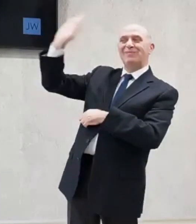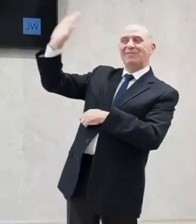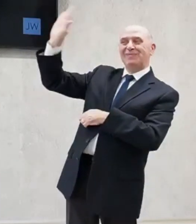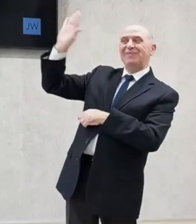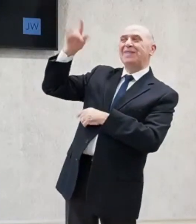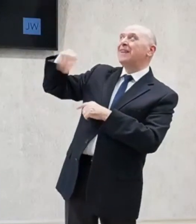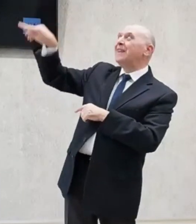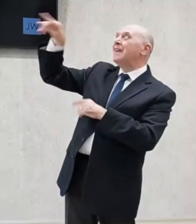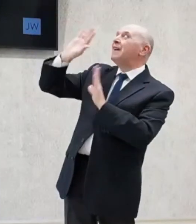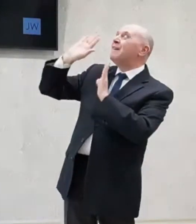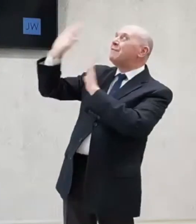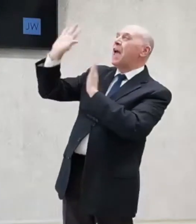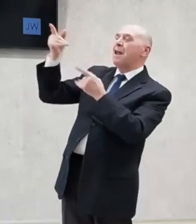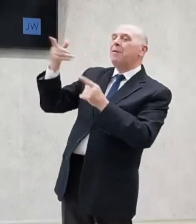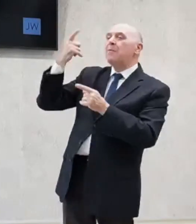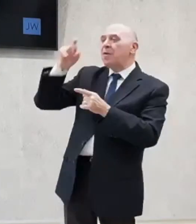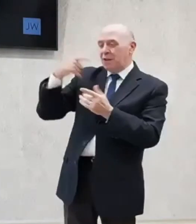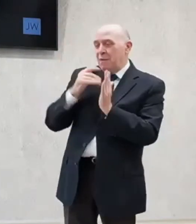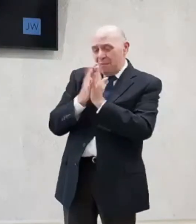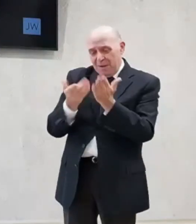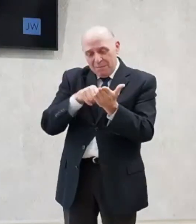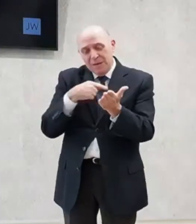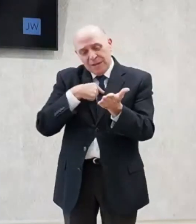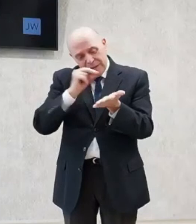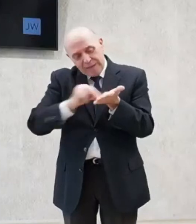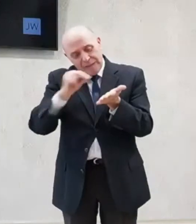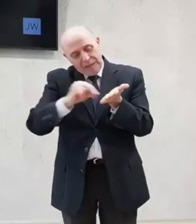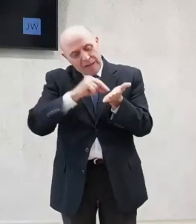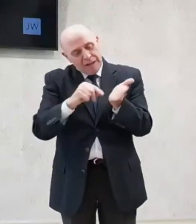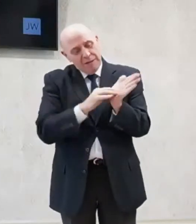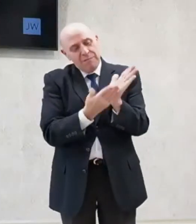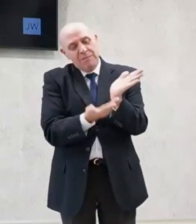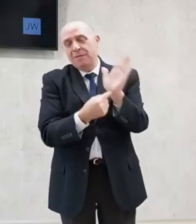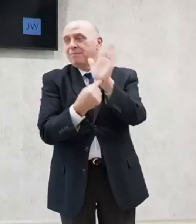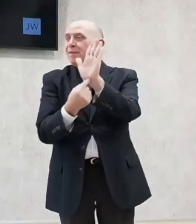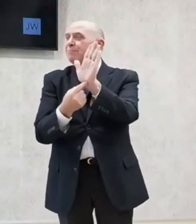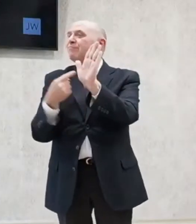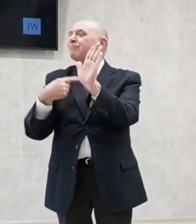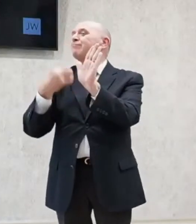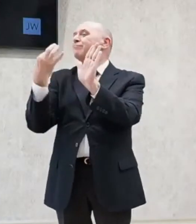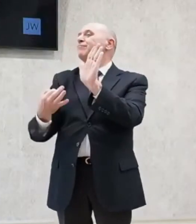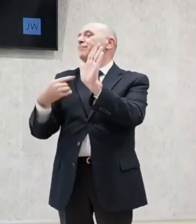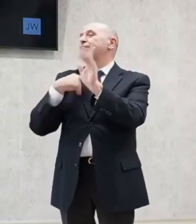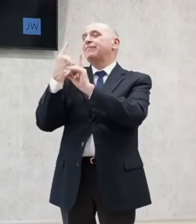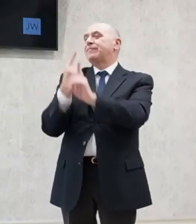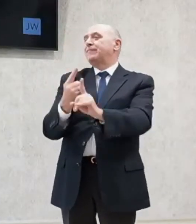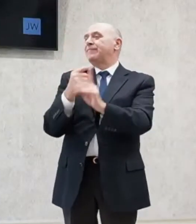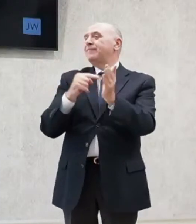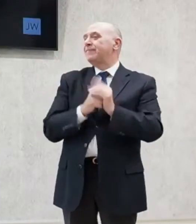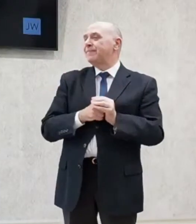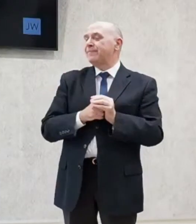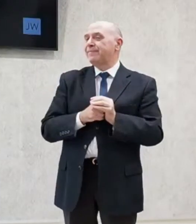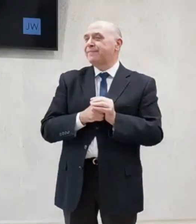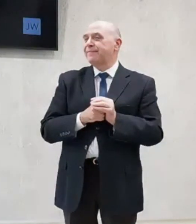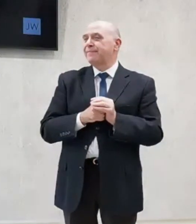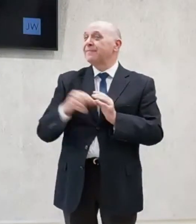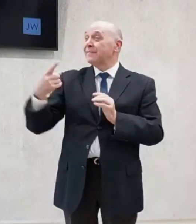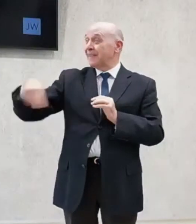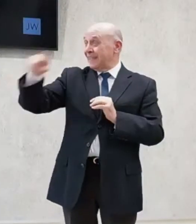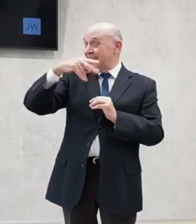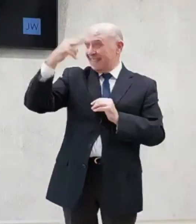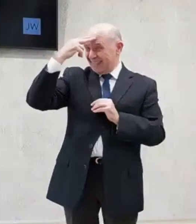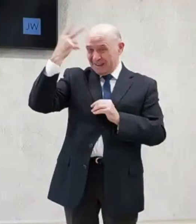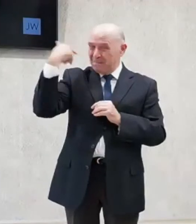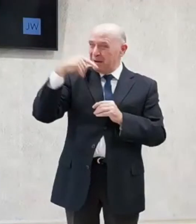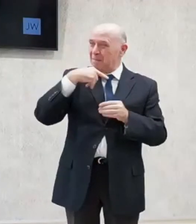sono i principi che già da Dio è indicato nella parola scritta la Bibbia ricordate i messaggi di apprezzamento verso